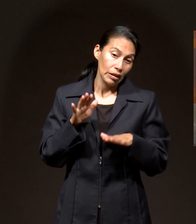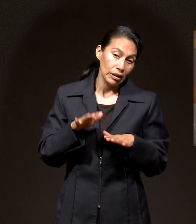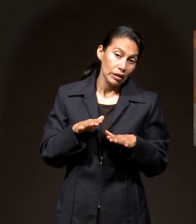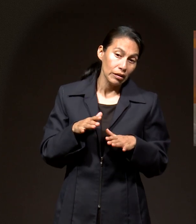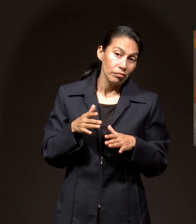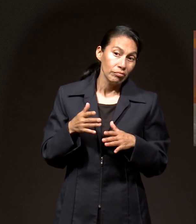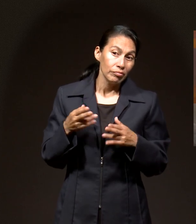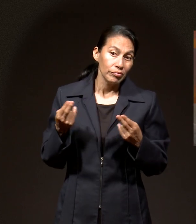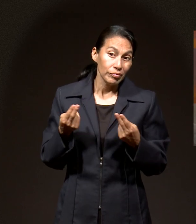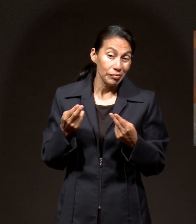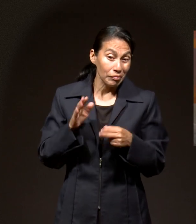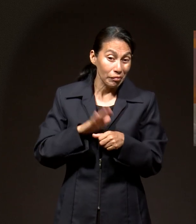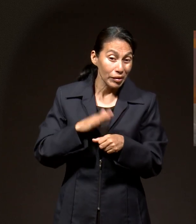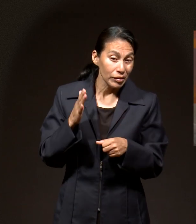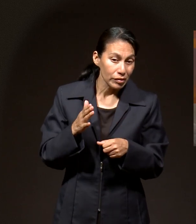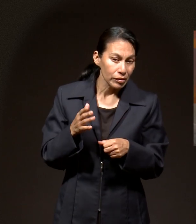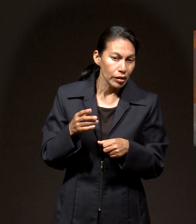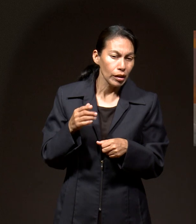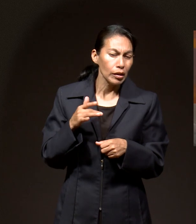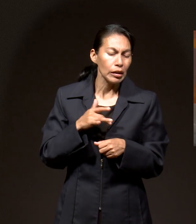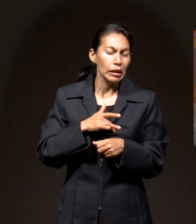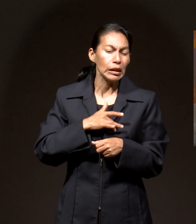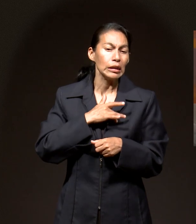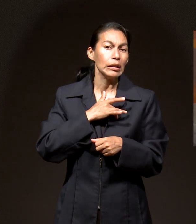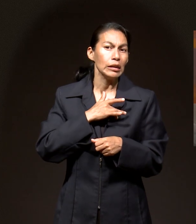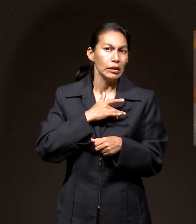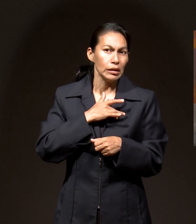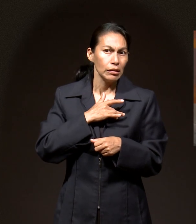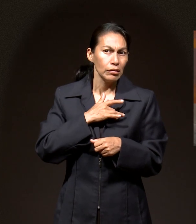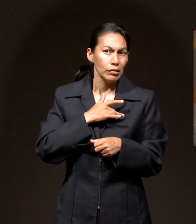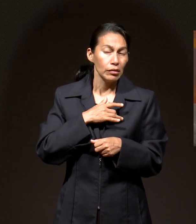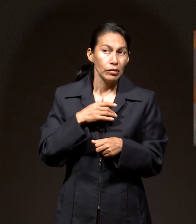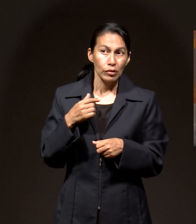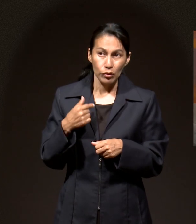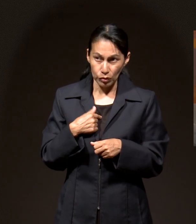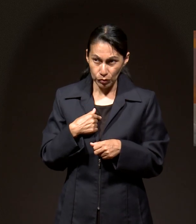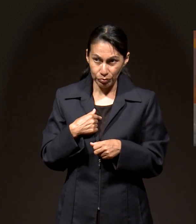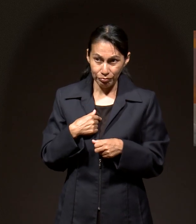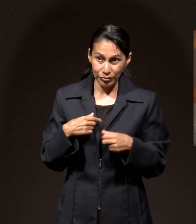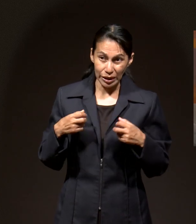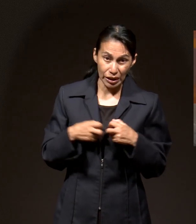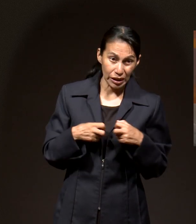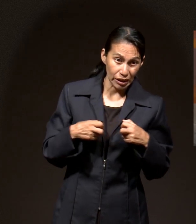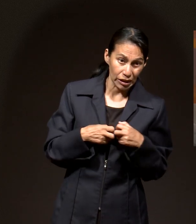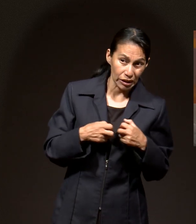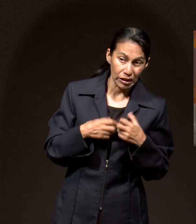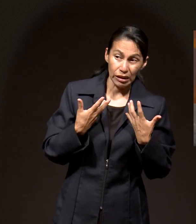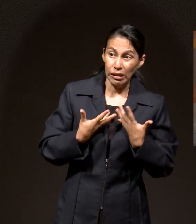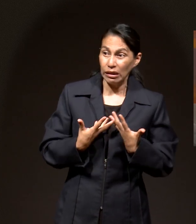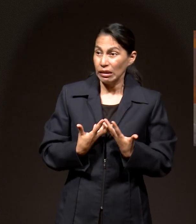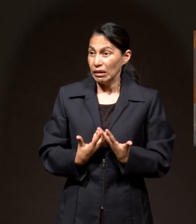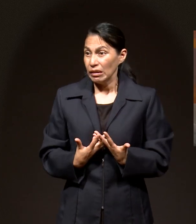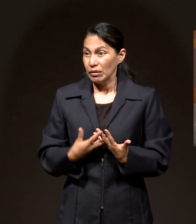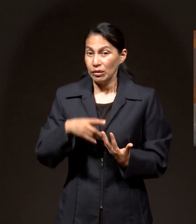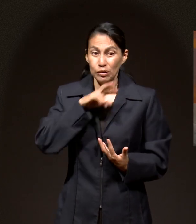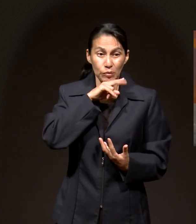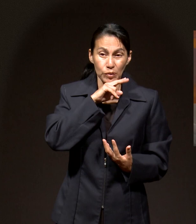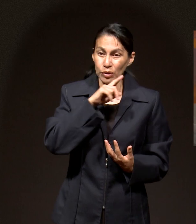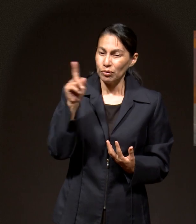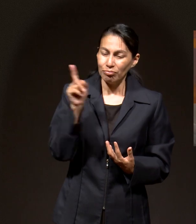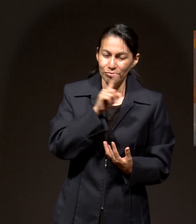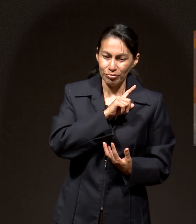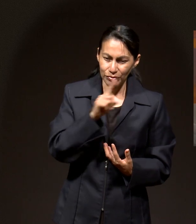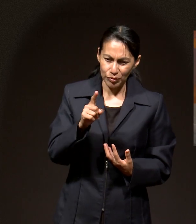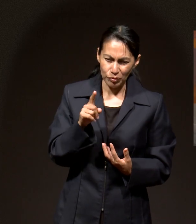a Dios yo sentí en ese momento una entrega total. No voy a estar ansioso, no me voy a